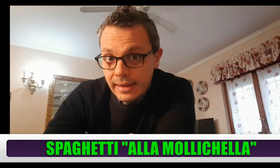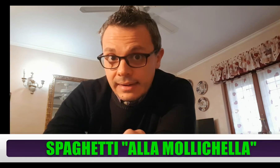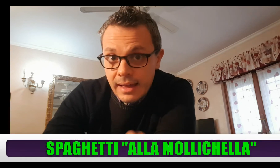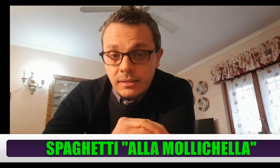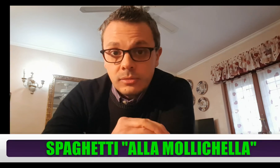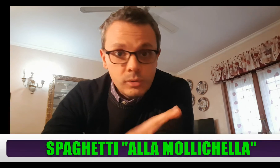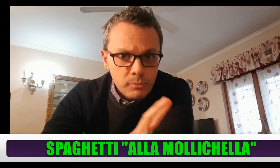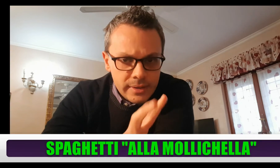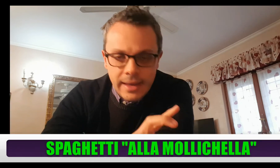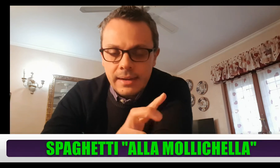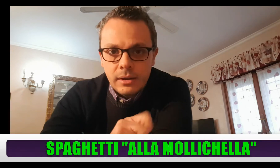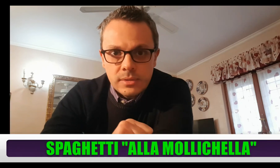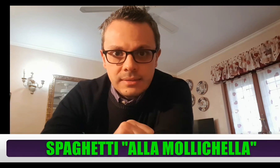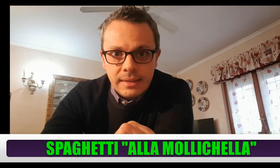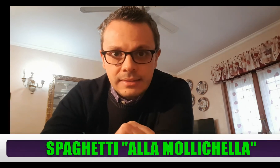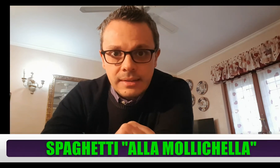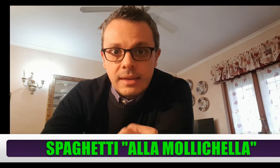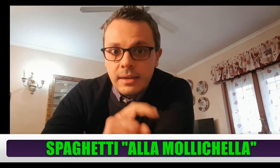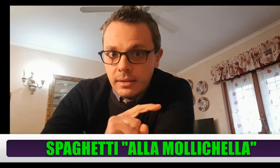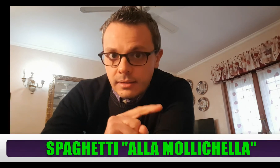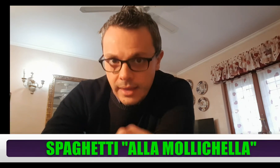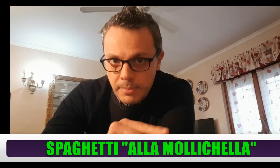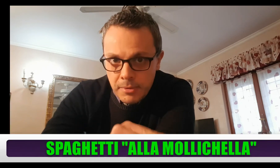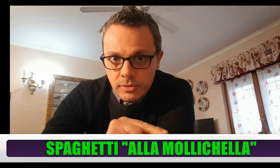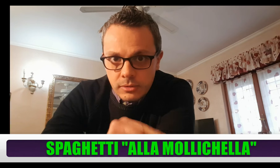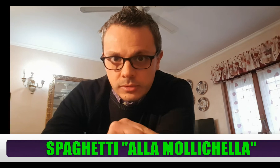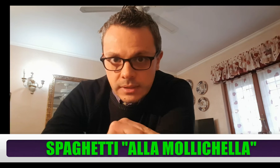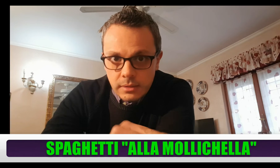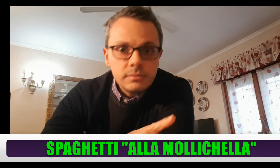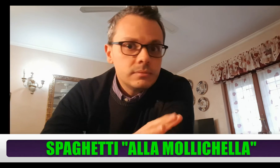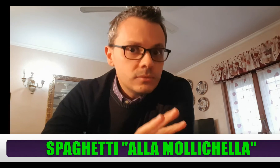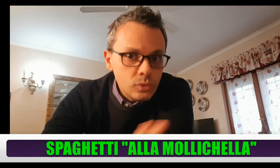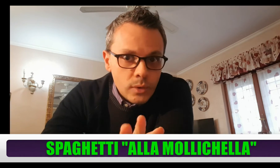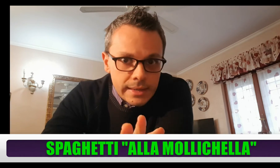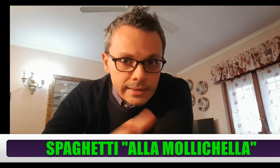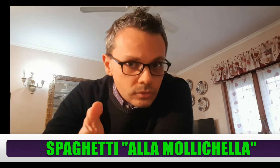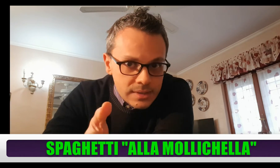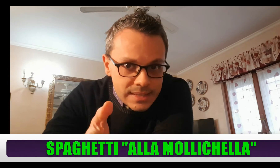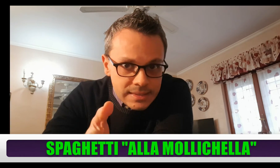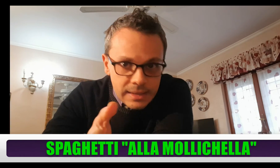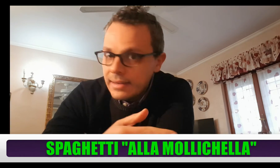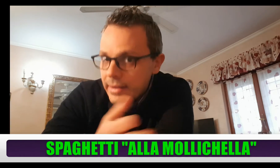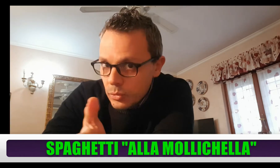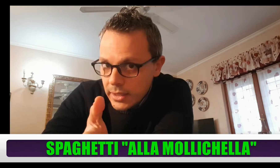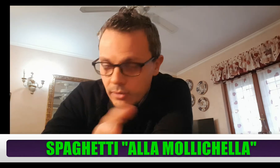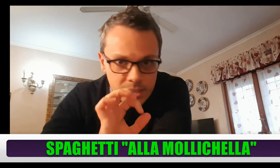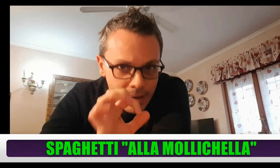mollichella, con la mollichella cosiddetti, e i peperoni cruschi sono quelli, non esiste la linguina, quindi